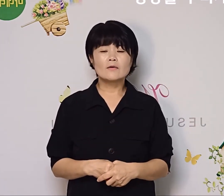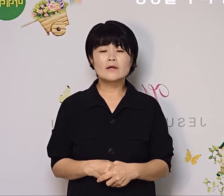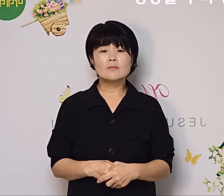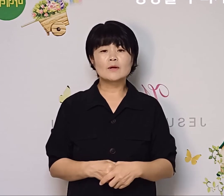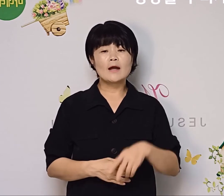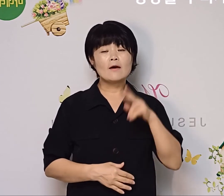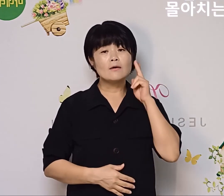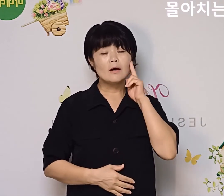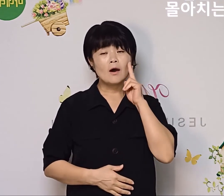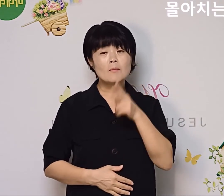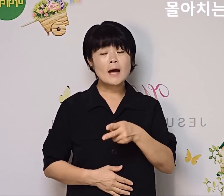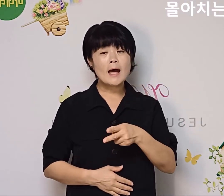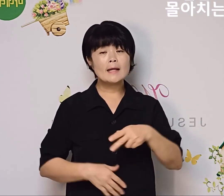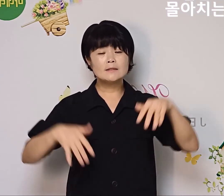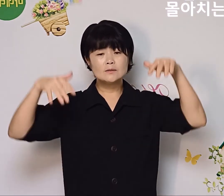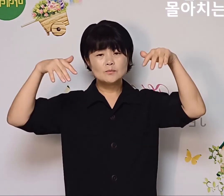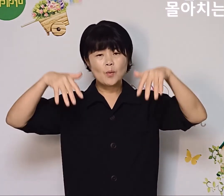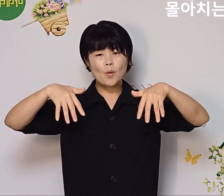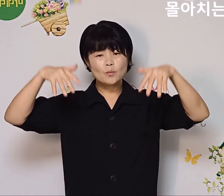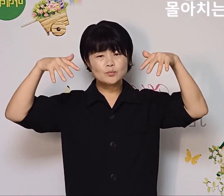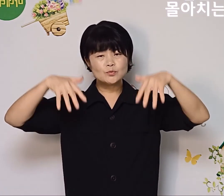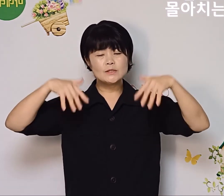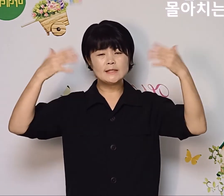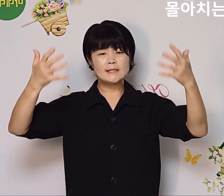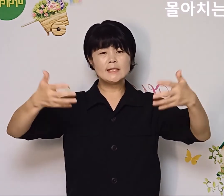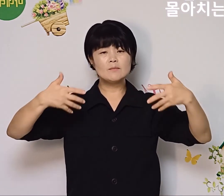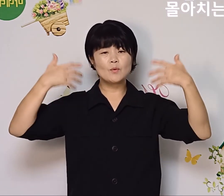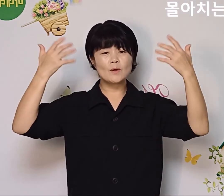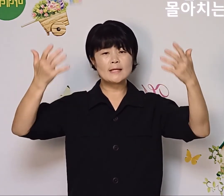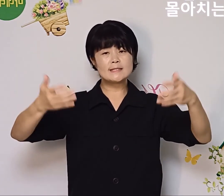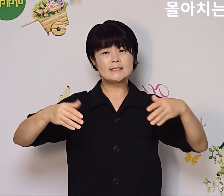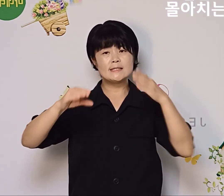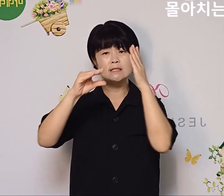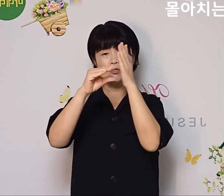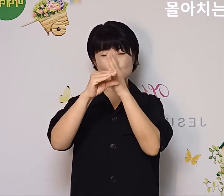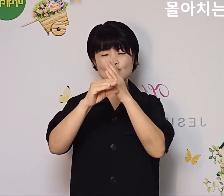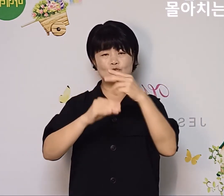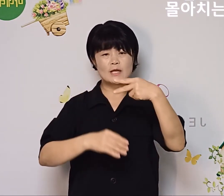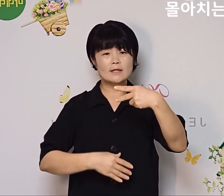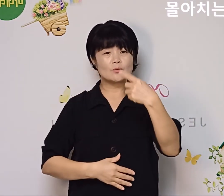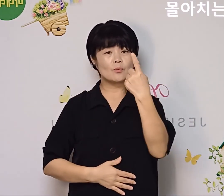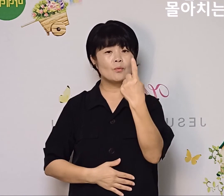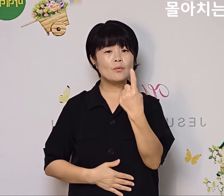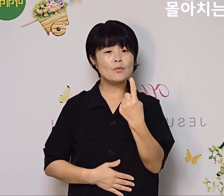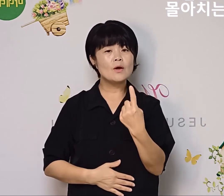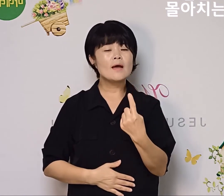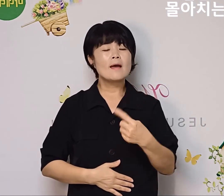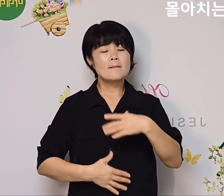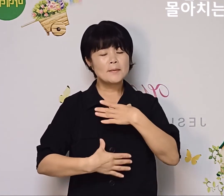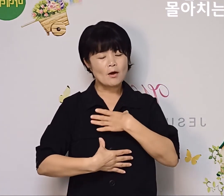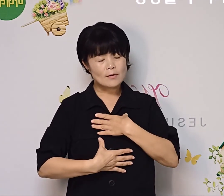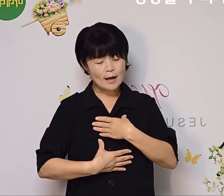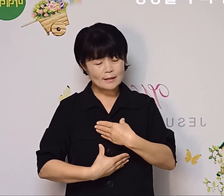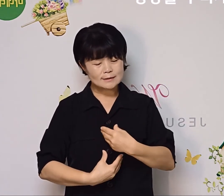연결해 볼까요? 험한 폭풍이 몰아치는 중에도